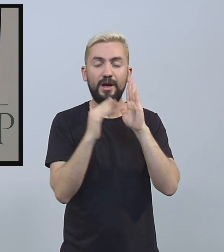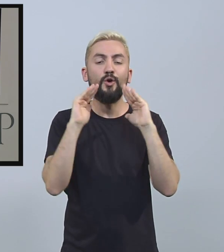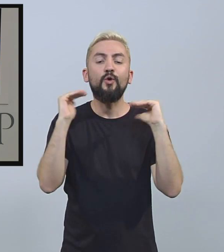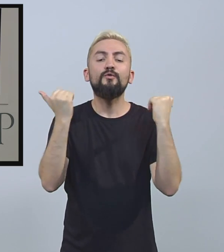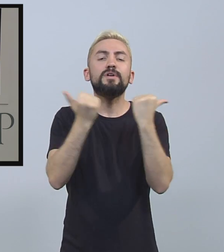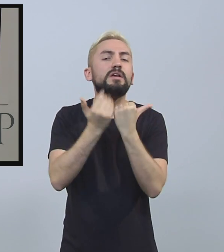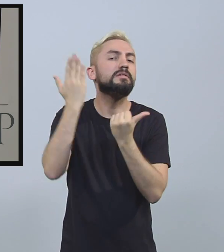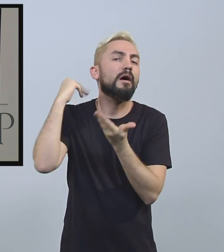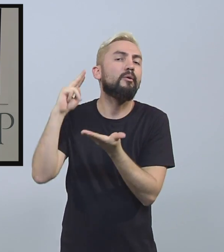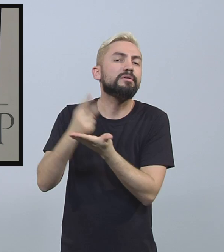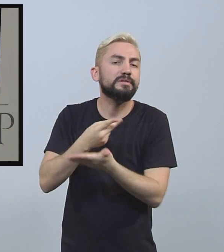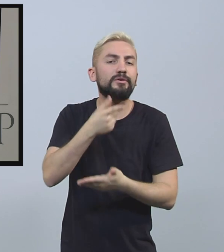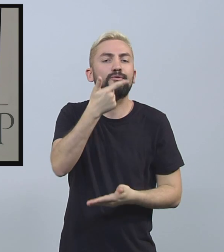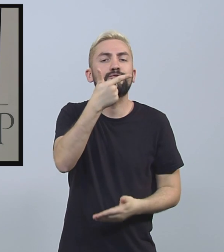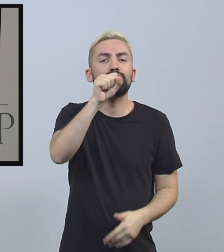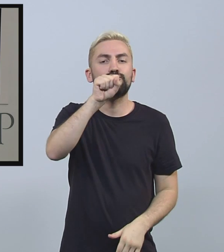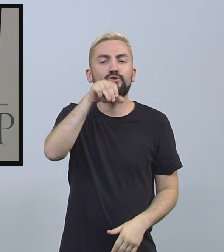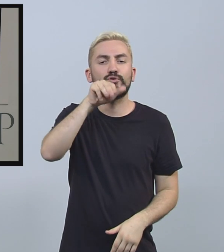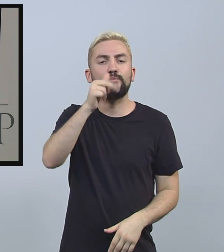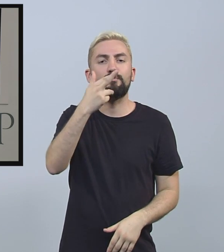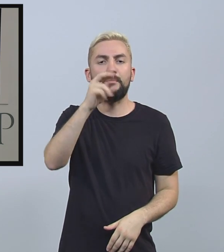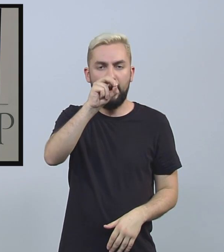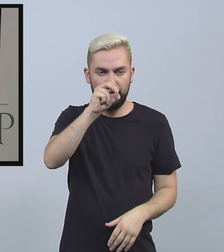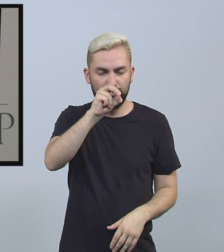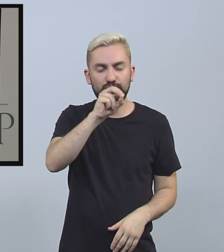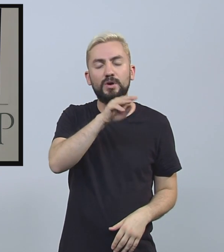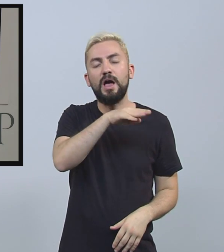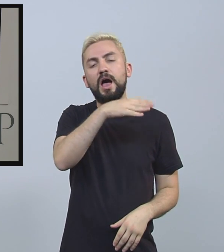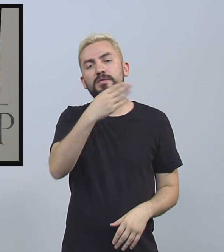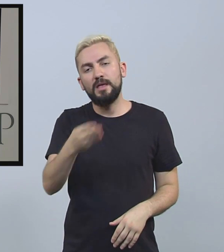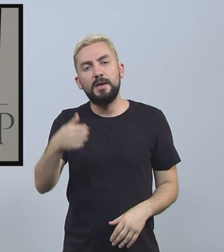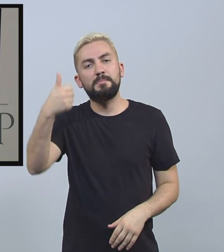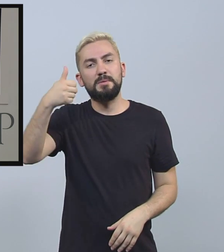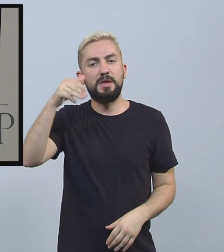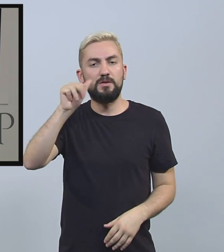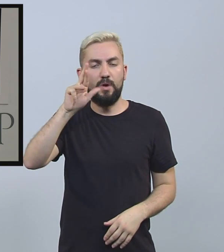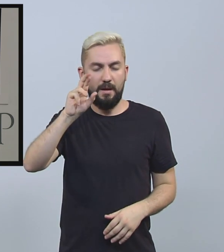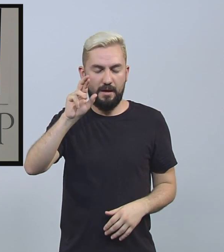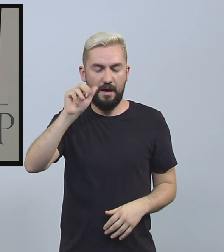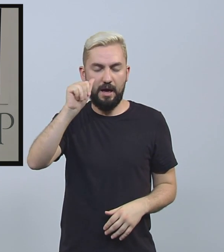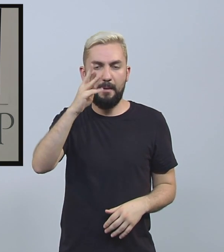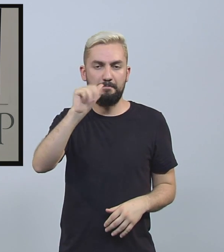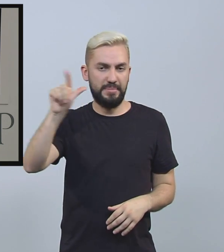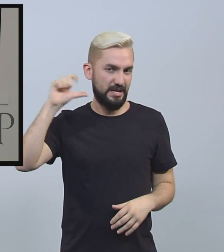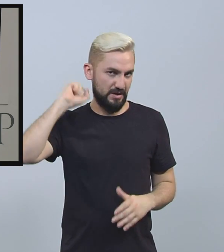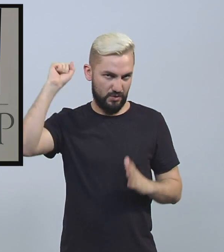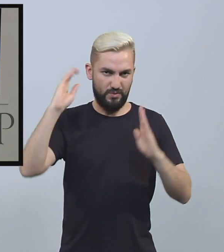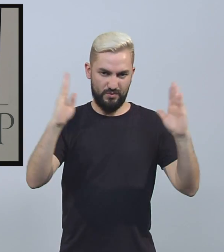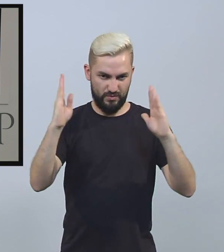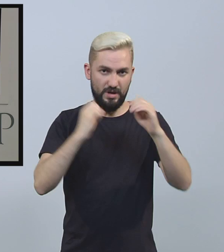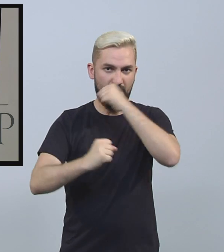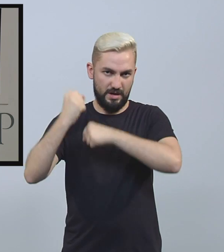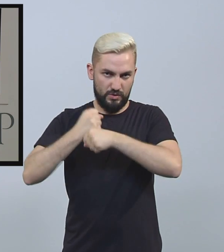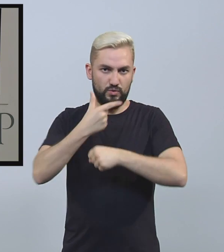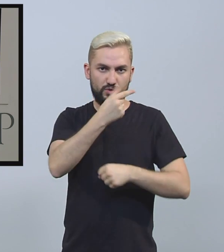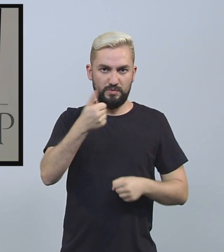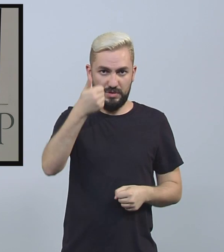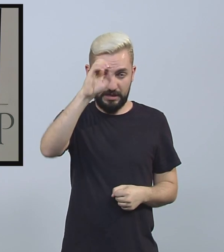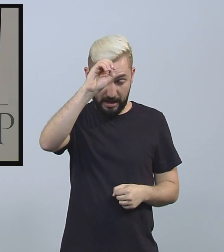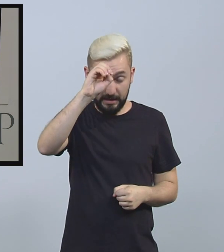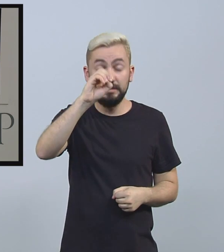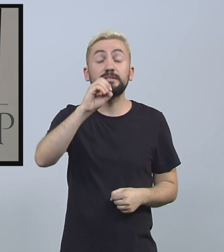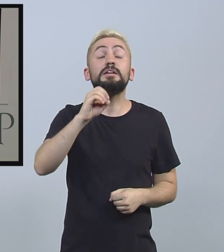dia 28 de março a 1º de abril de 2010, e de acordo com